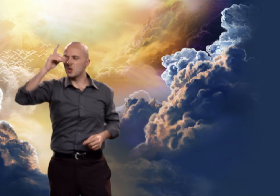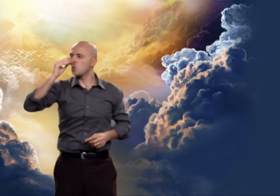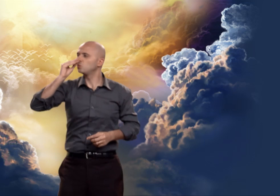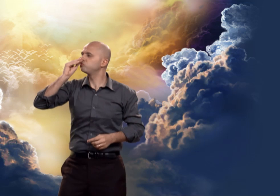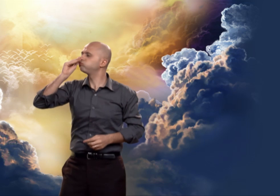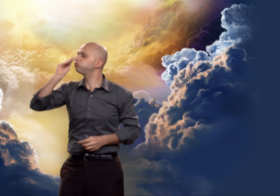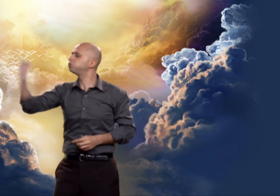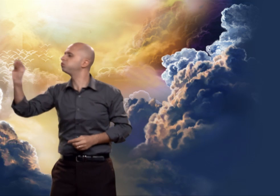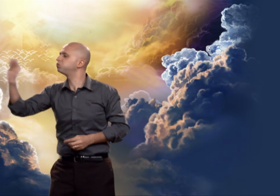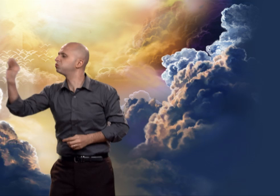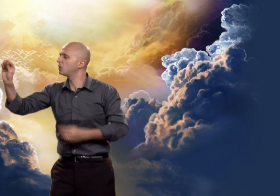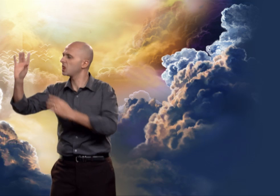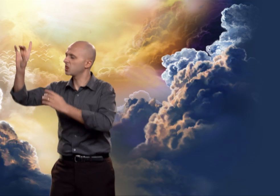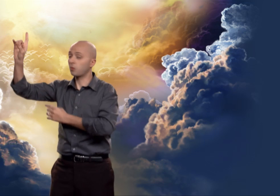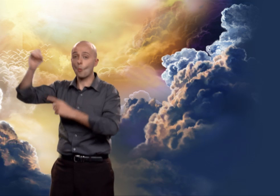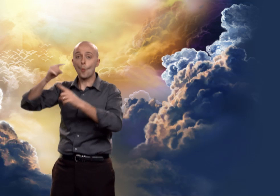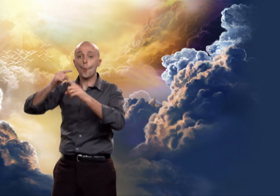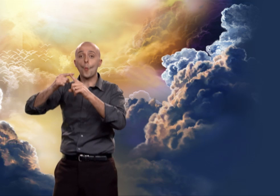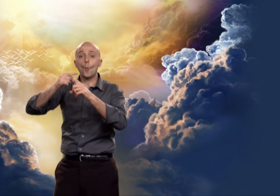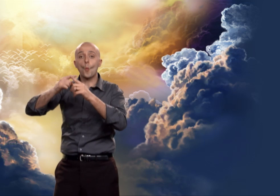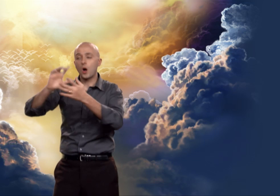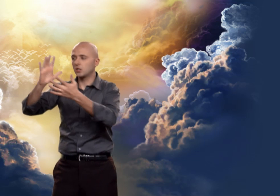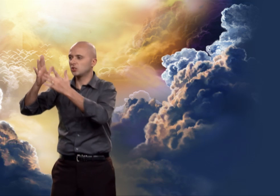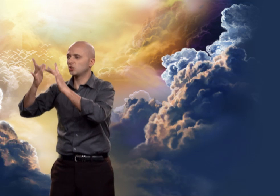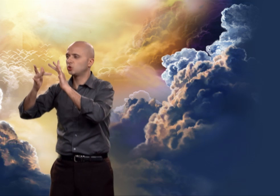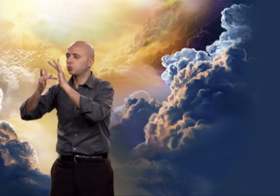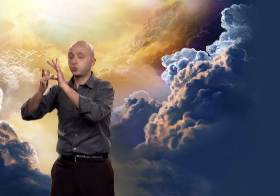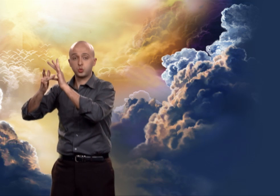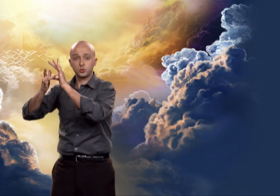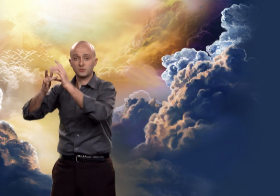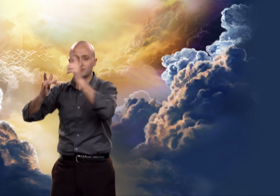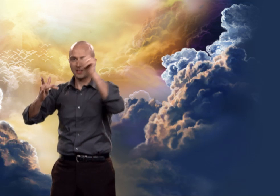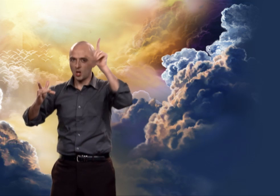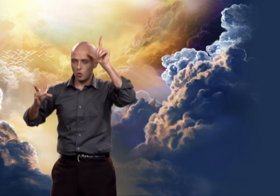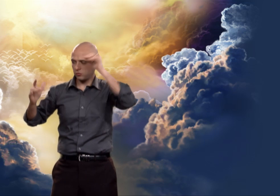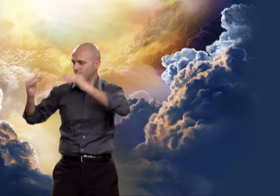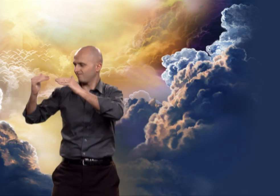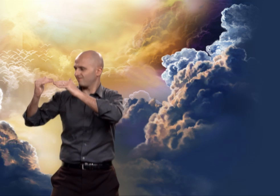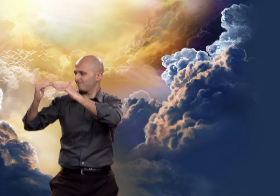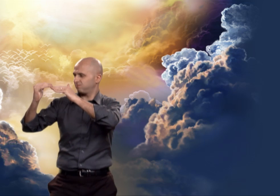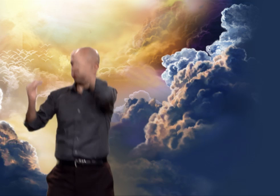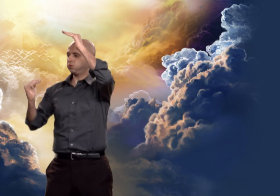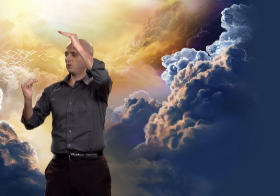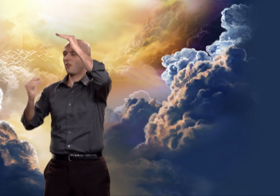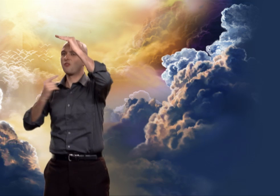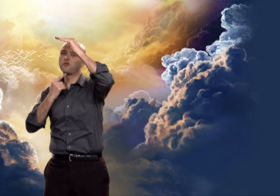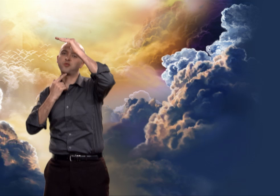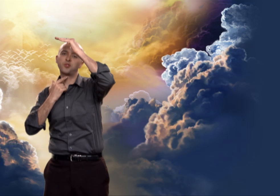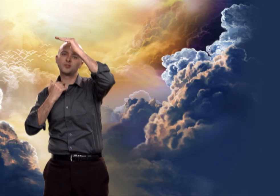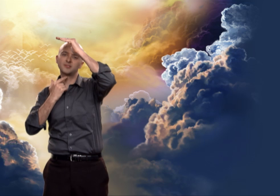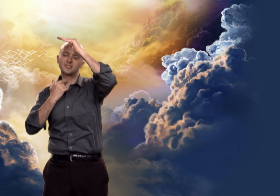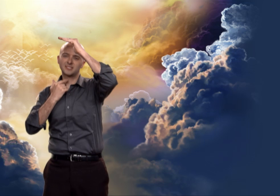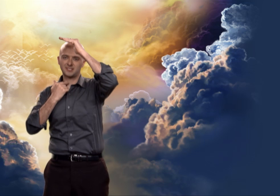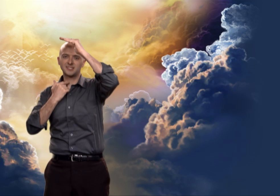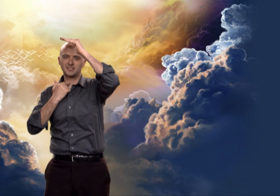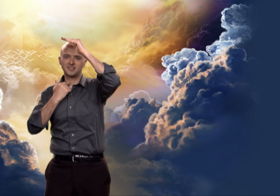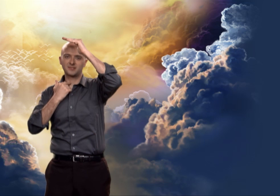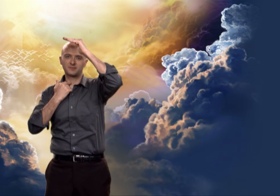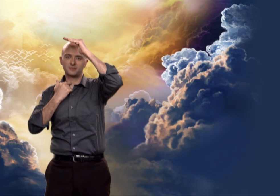pensamentos e desejos humanos. O ensino de que o segundo advento de Cristo é a sua vinda a cada indivíduo por ocasião